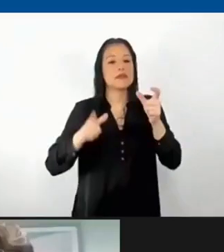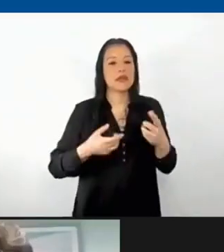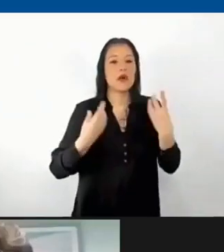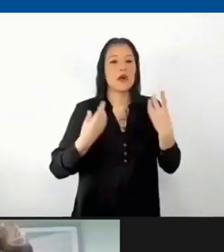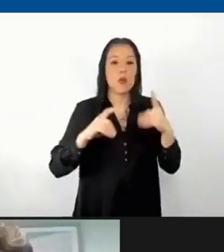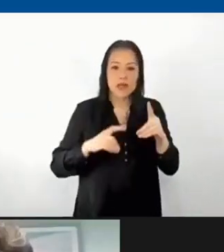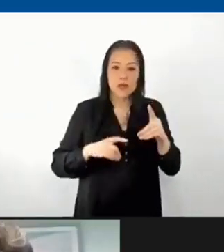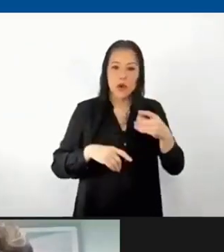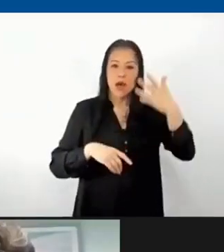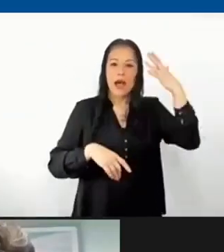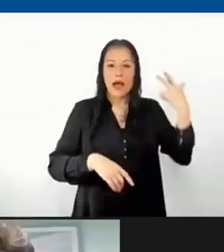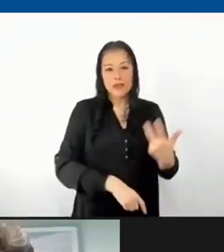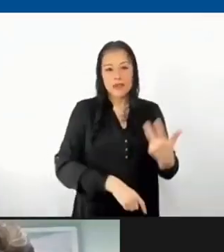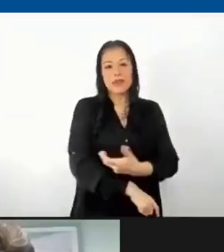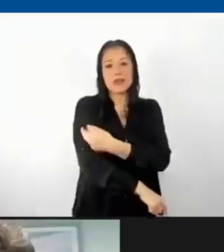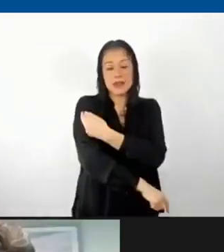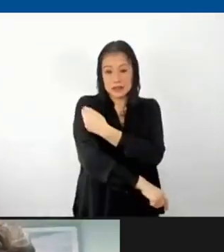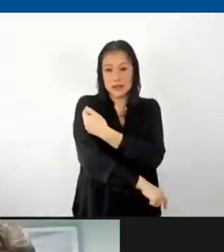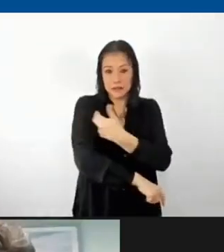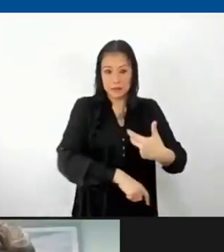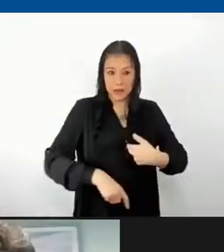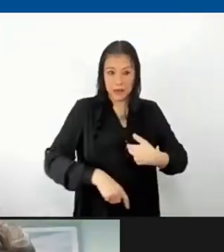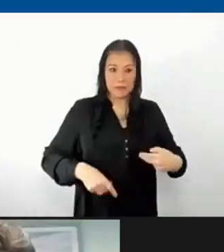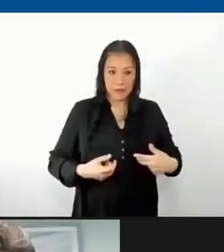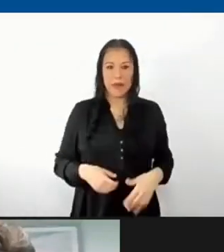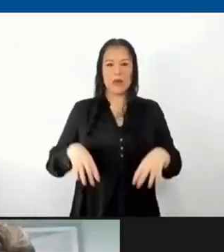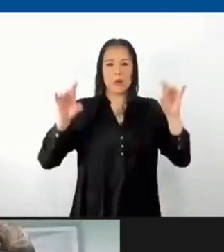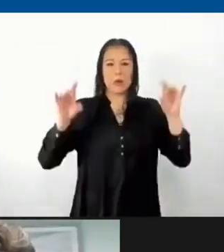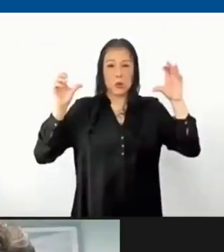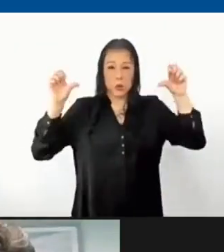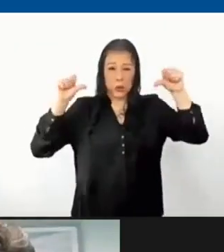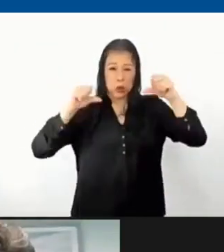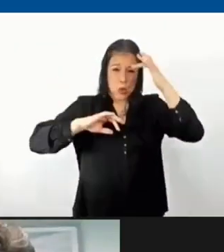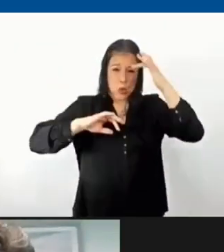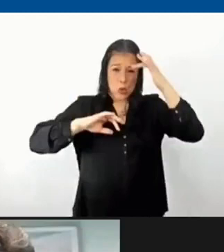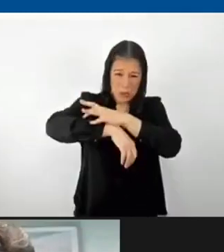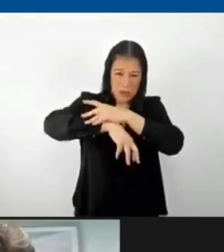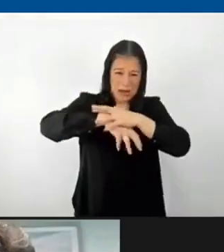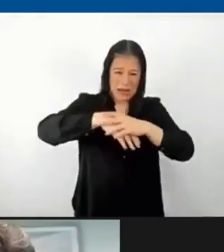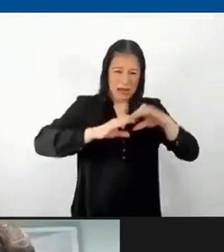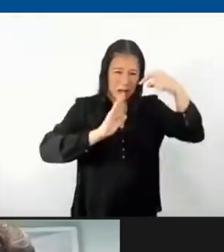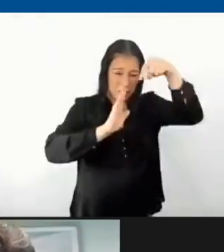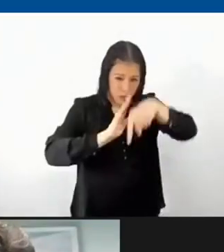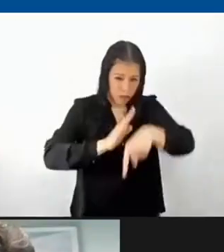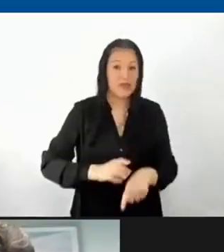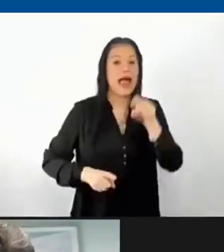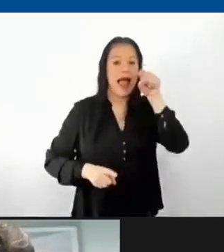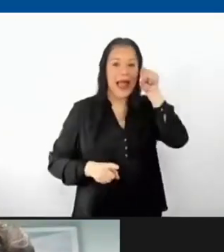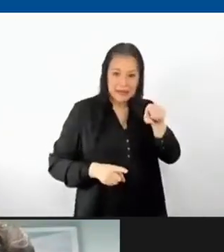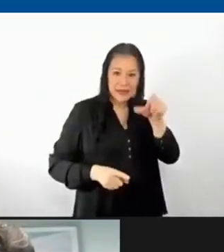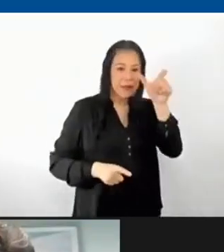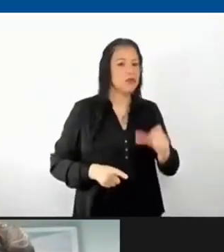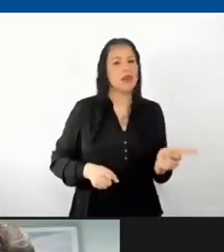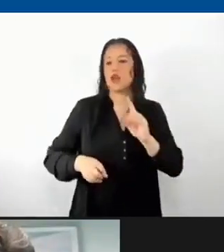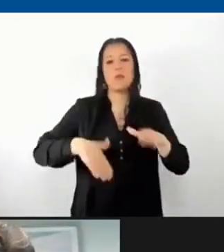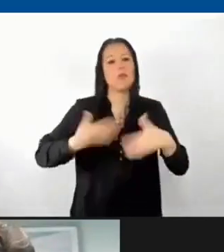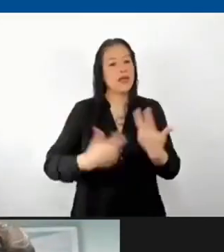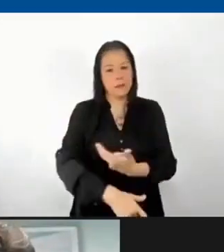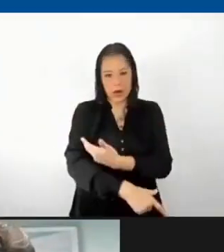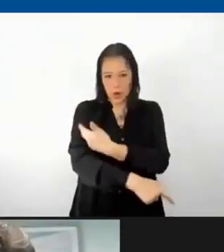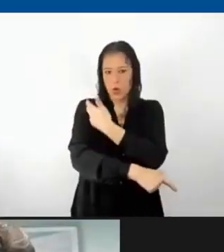inyección intramuscular cayeron gravemente enfermas con una alergia severa. Esas personas no deberían